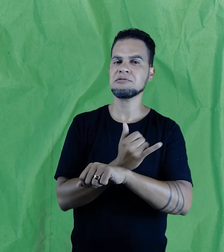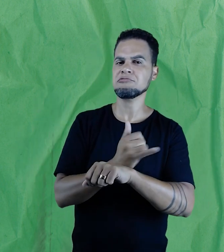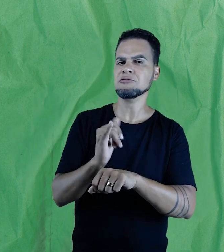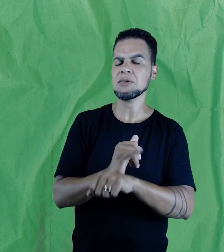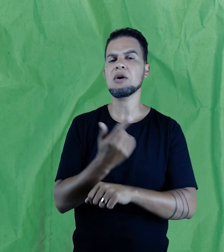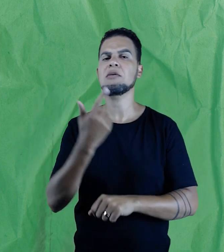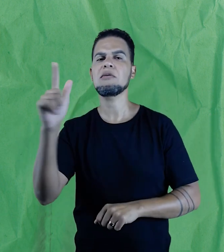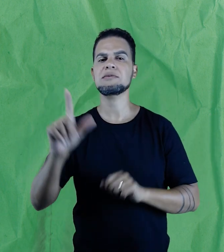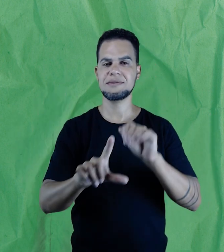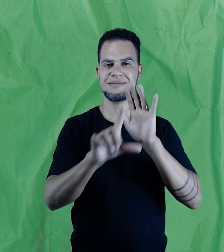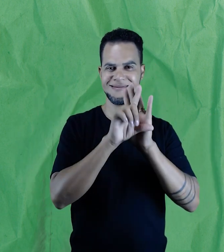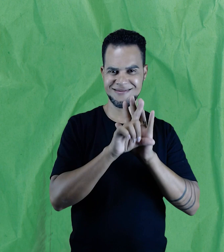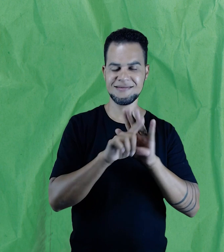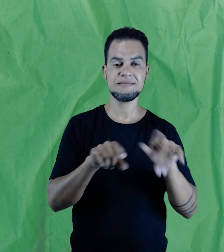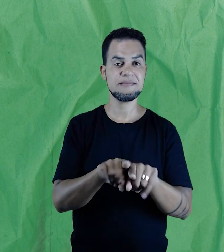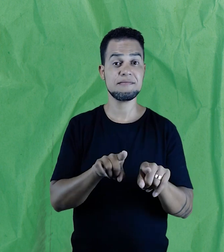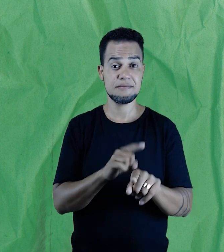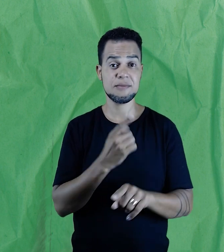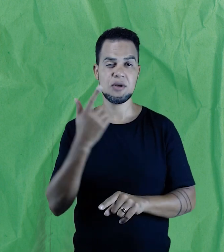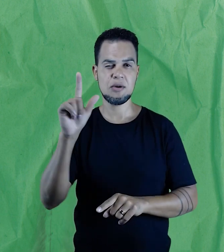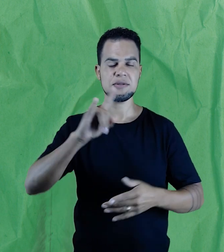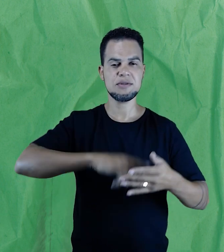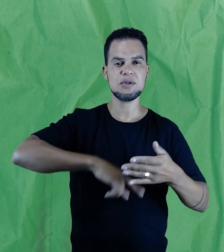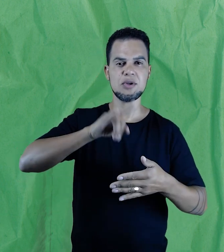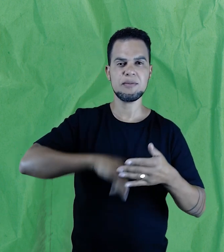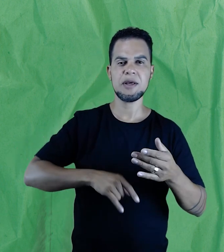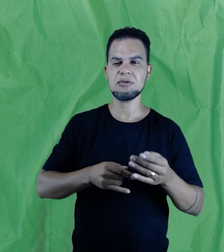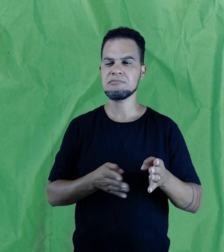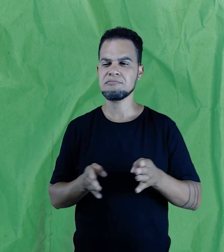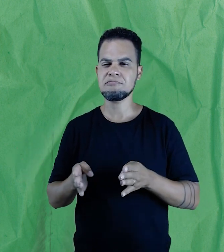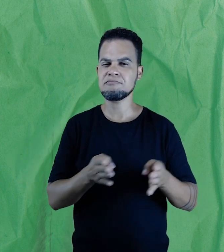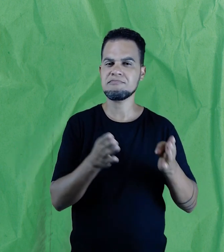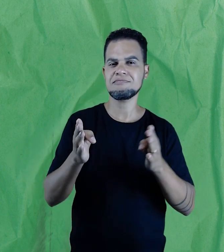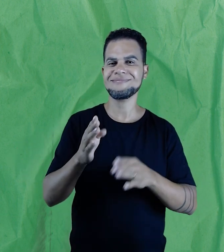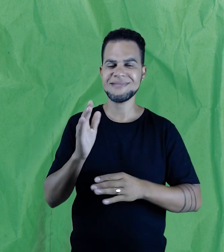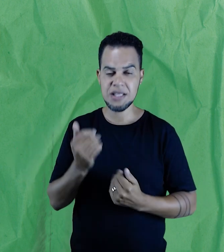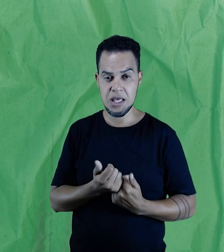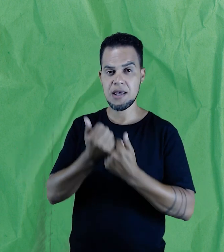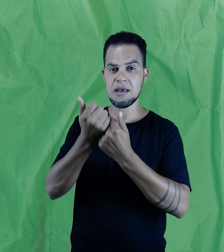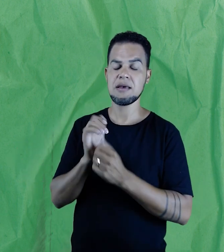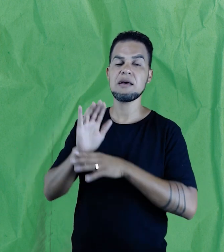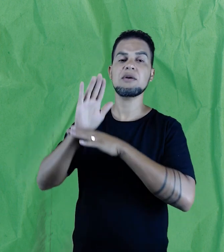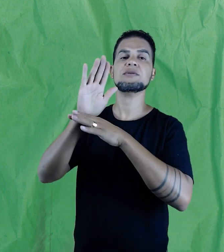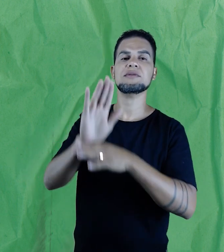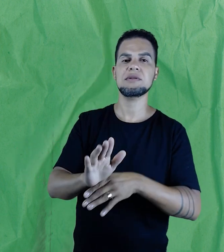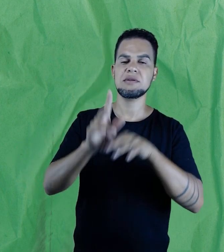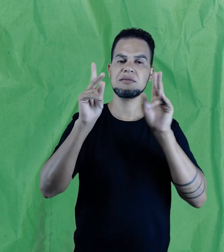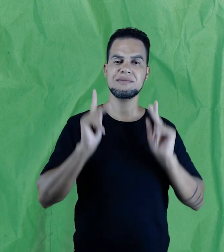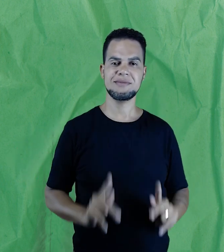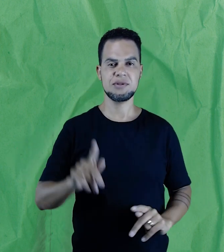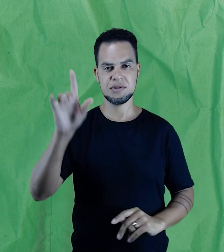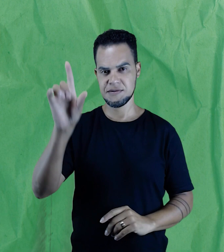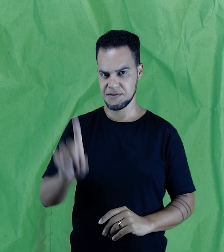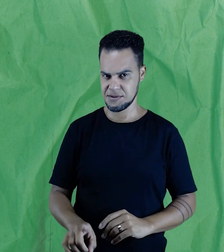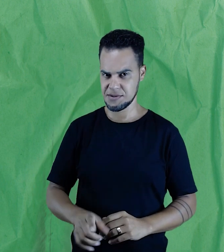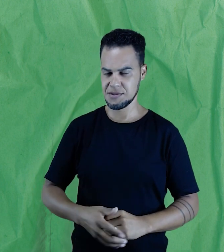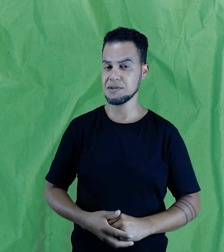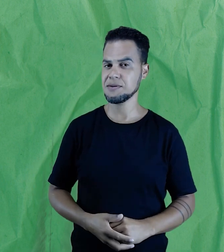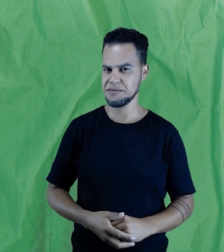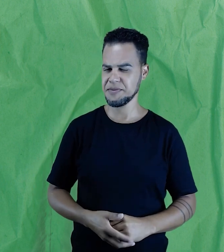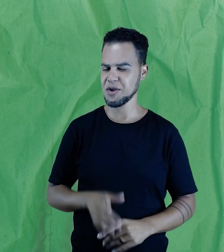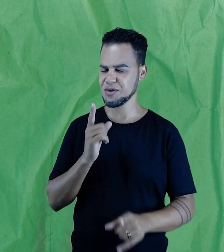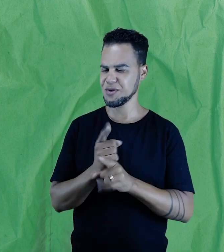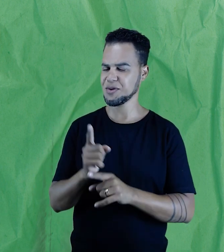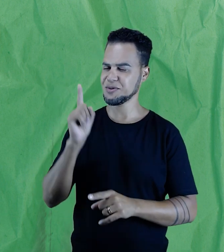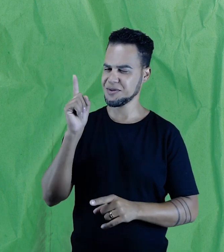leis, conhecendo outros documentos norteadores que auxiliaram a pessoa com deficiência.